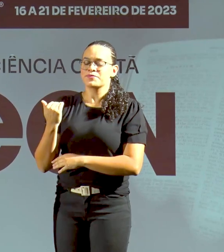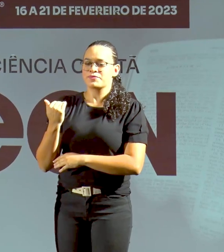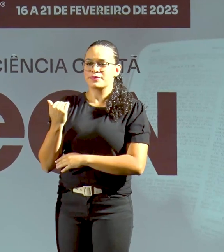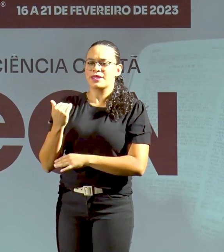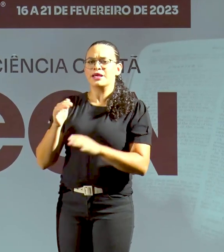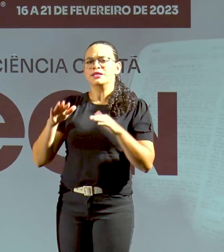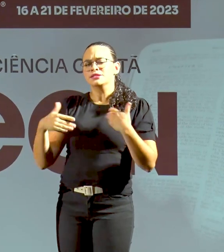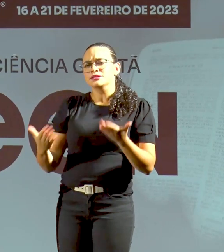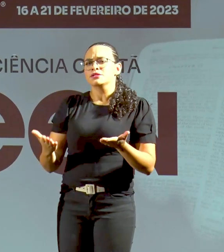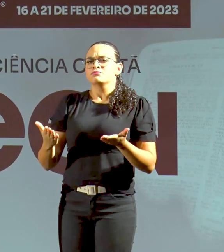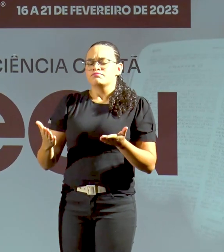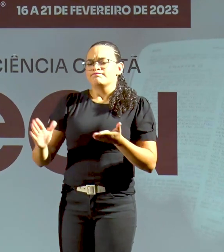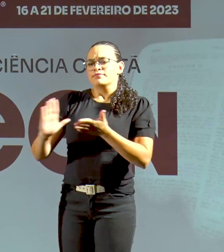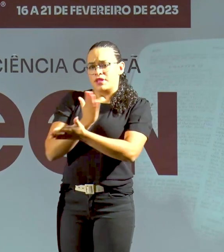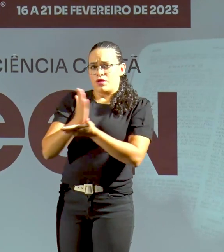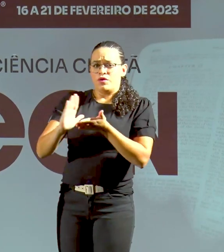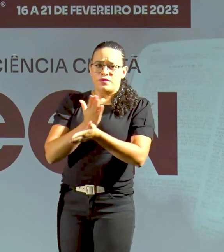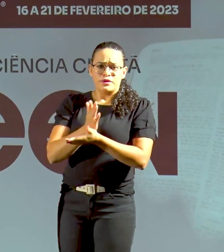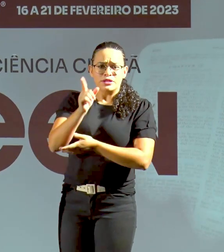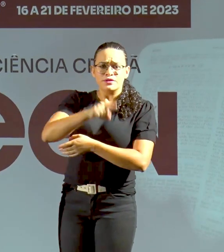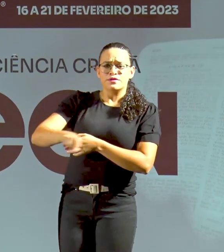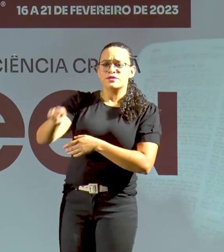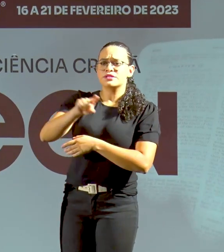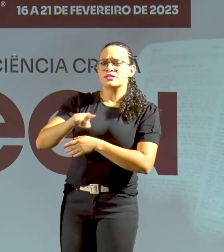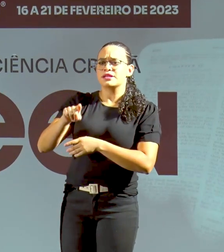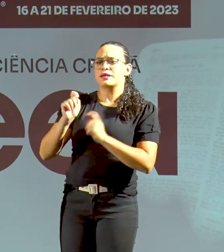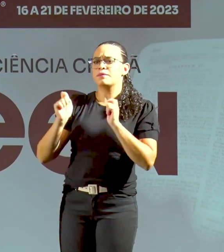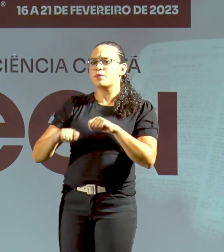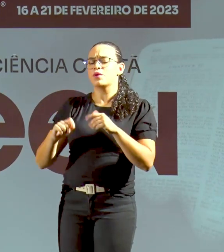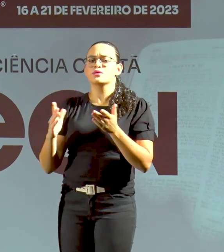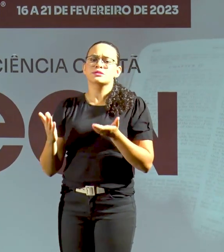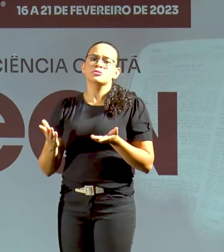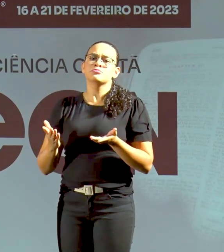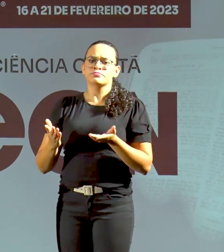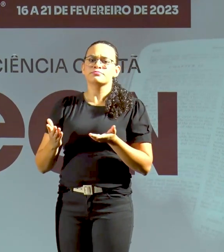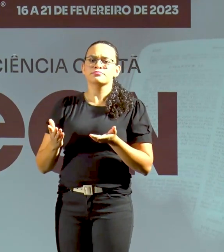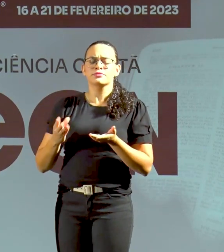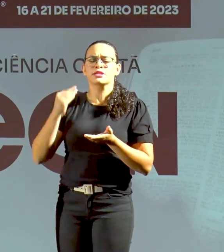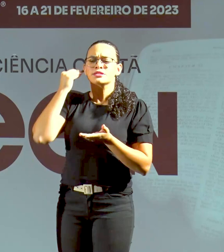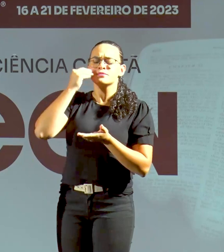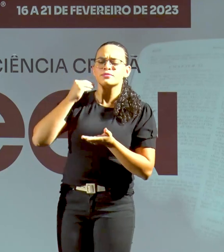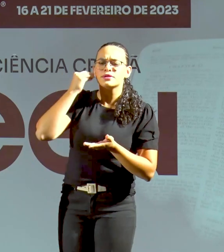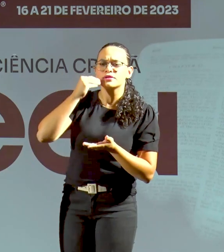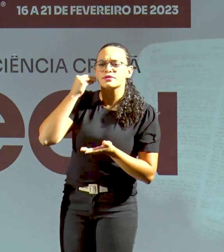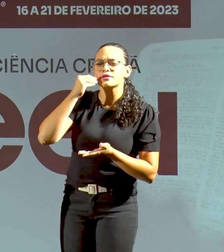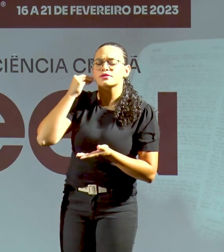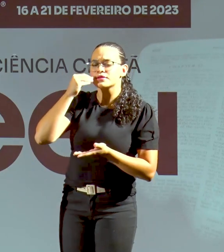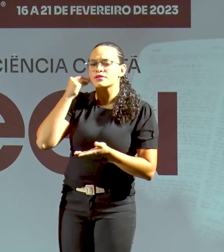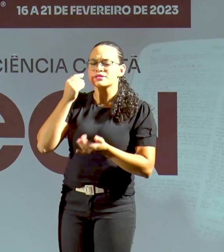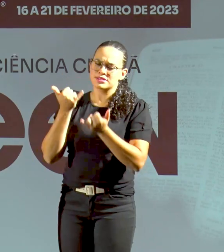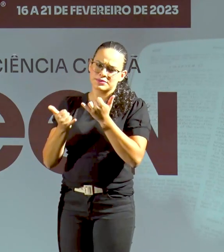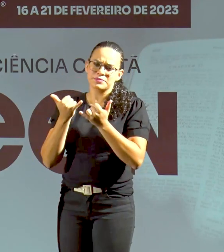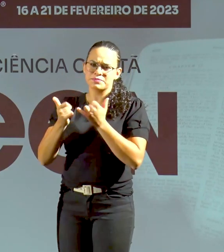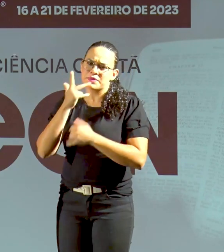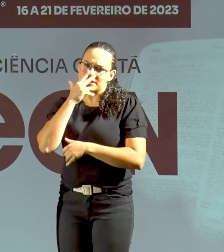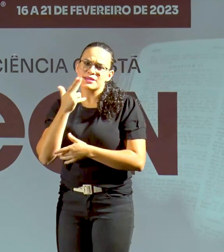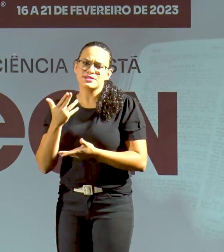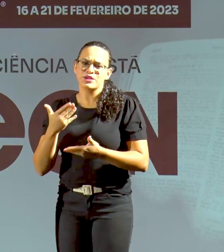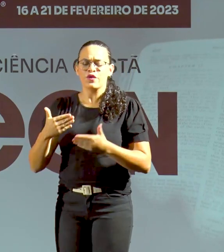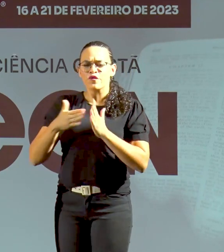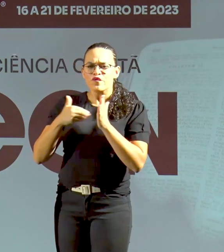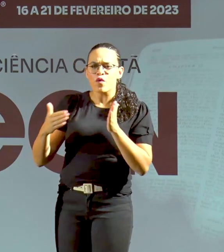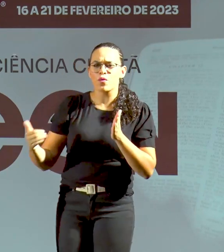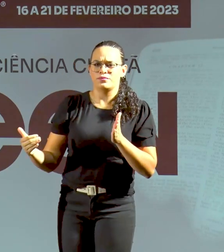salve galera talvez alguém aqui já tenha passado e experimentado uma situação semelhante a essa de fome